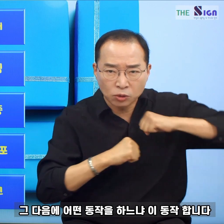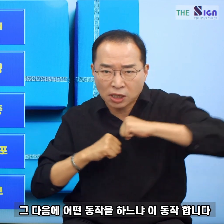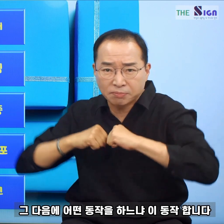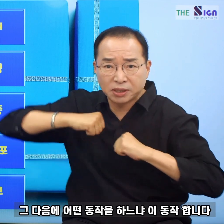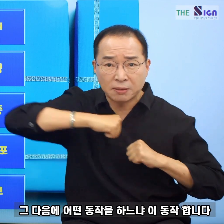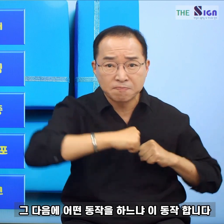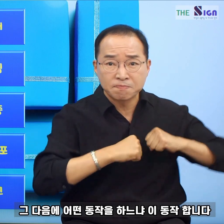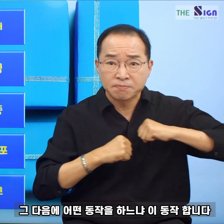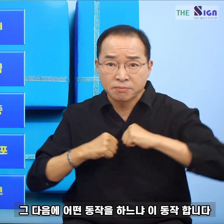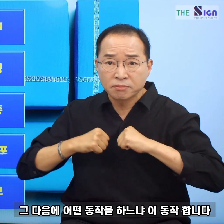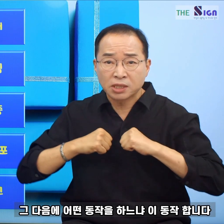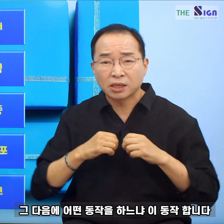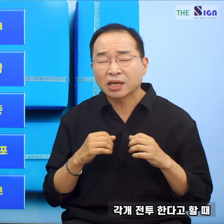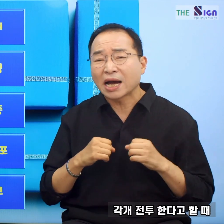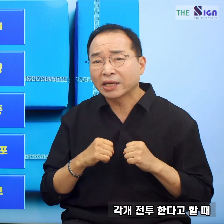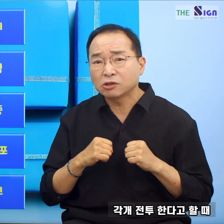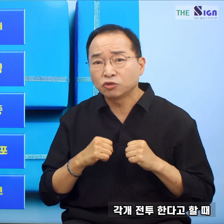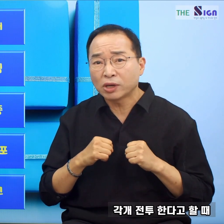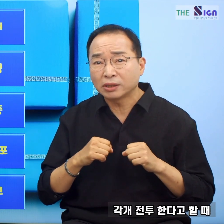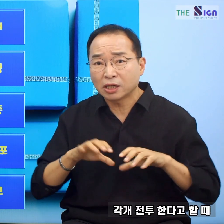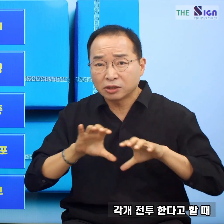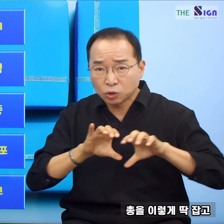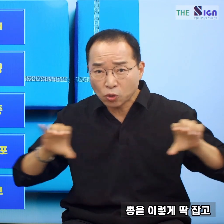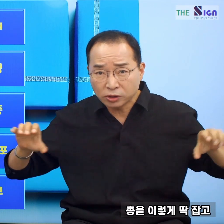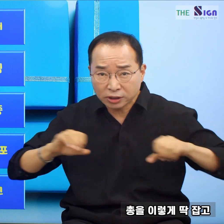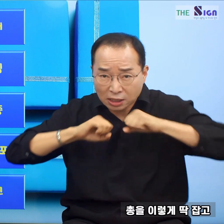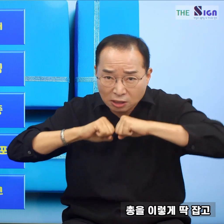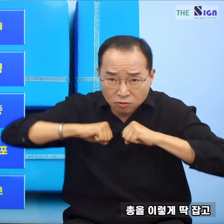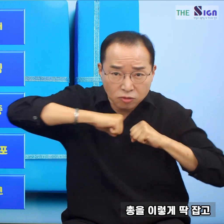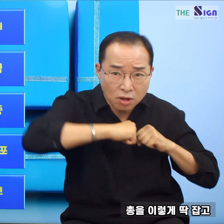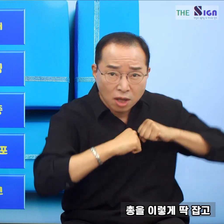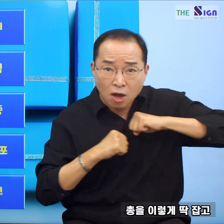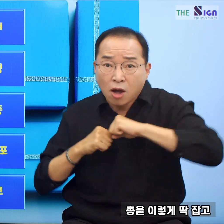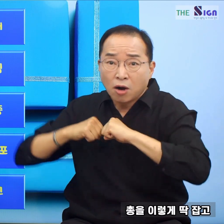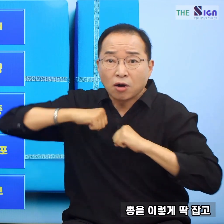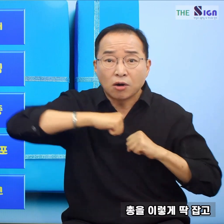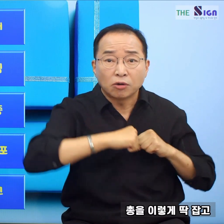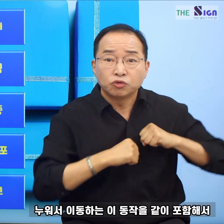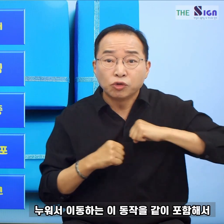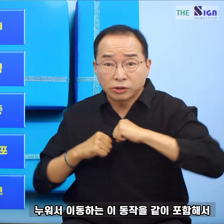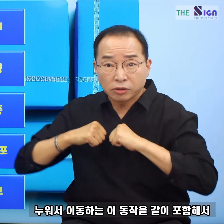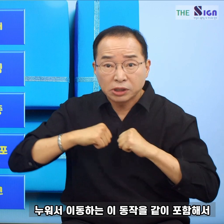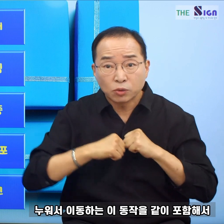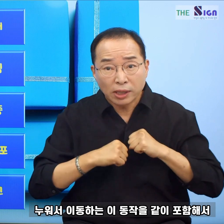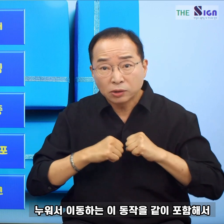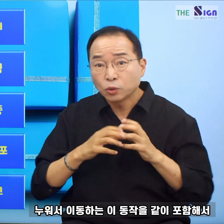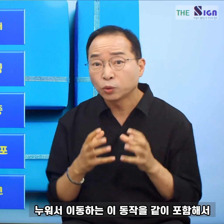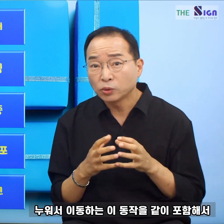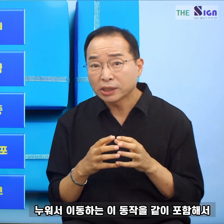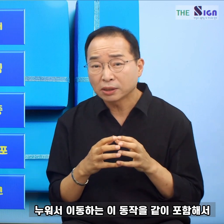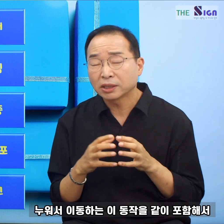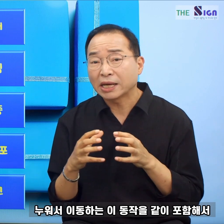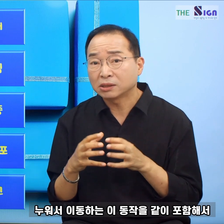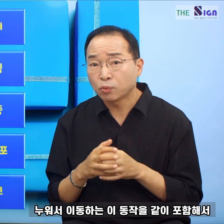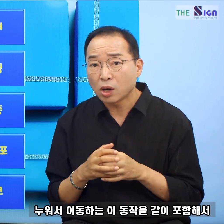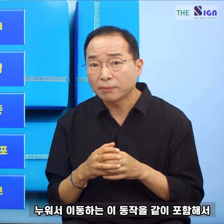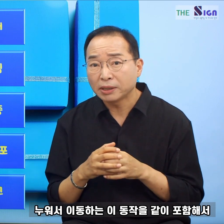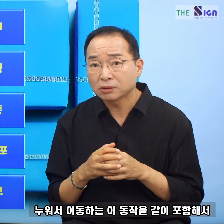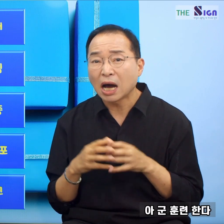동작합니다. 제가 이게 각기 전투한다고 할 때 총을 이렇게 딱 잡고 누워서 이동하는 이 동작을 같이 포함해서